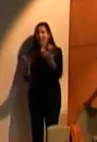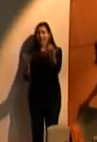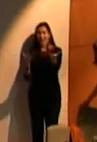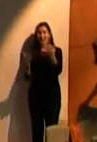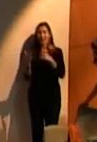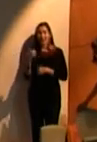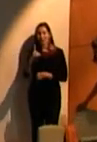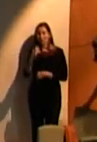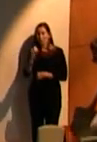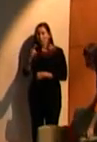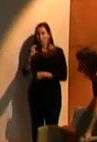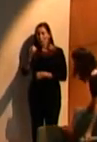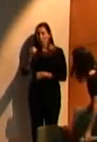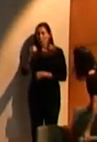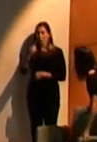Dorothée, non, tu ne veux pas venir ?